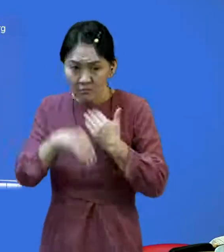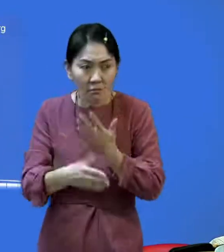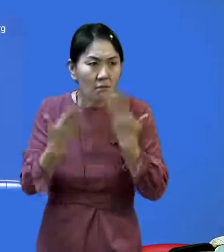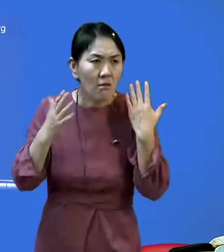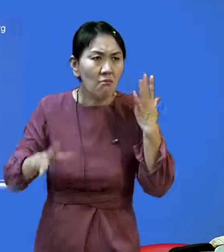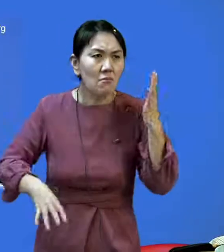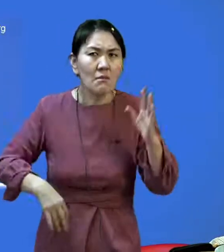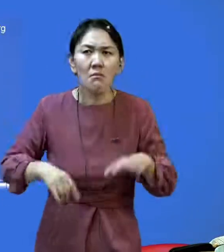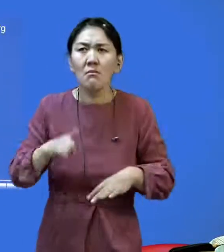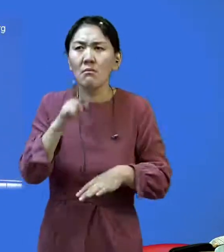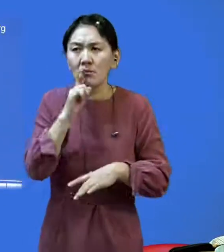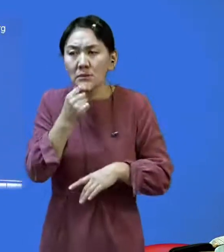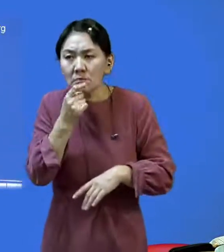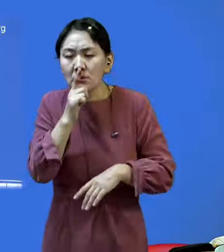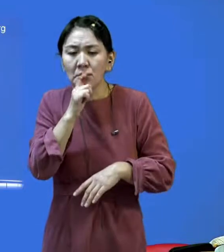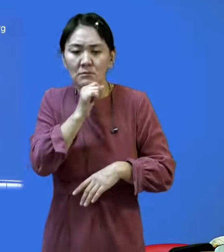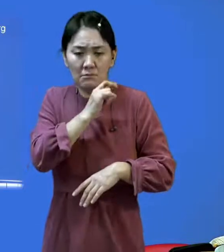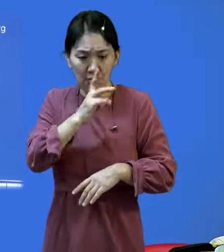байдаг шүү дээ тэр чинь.